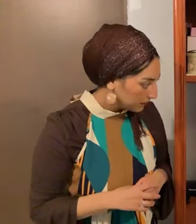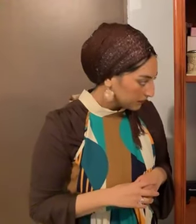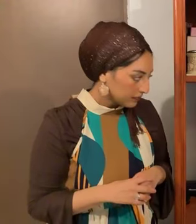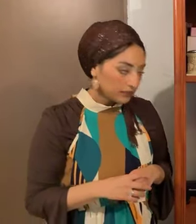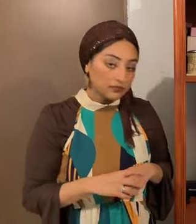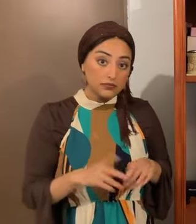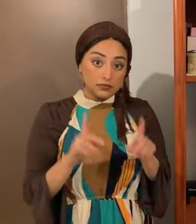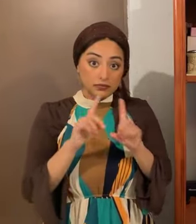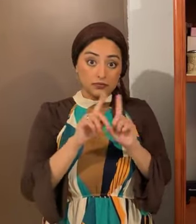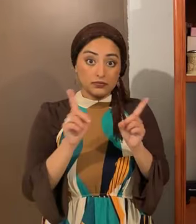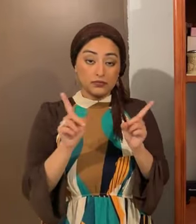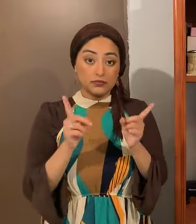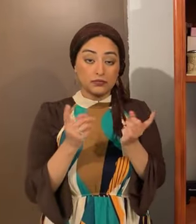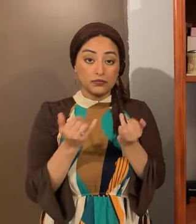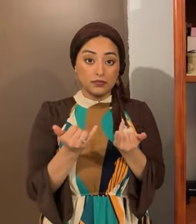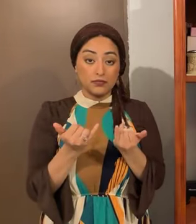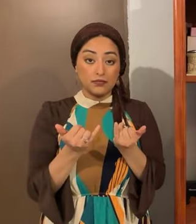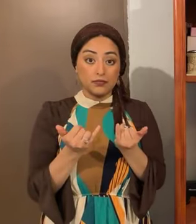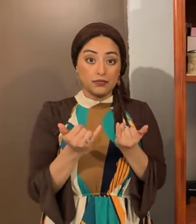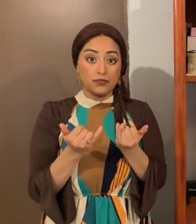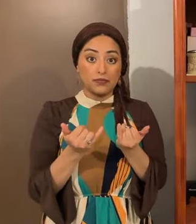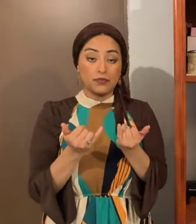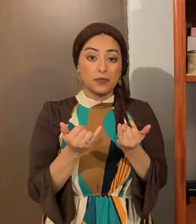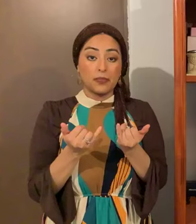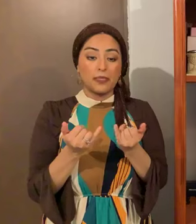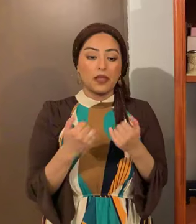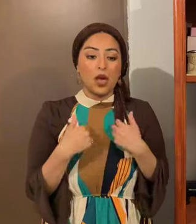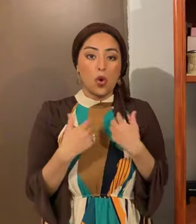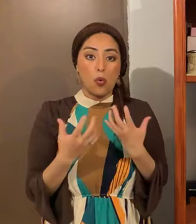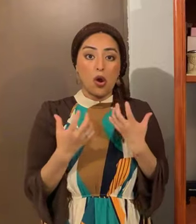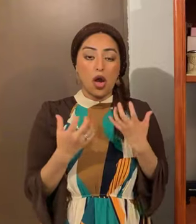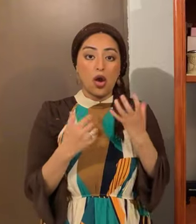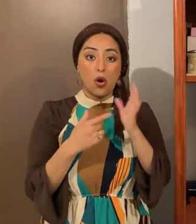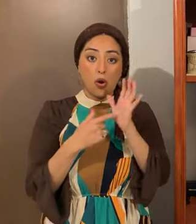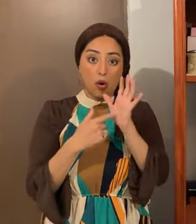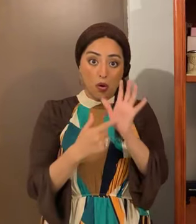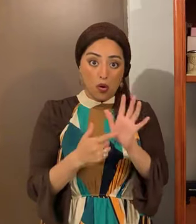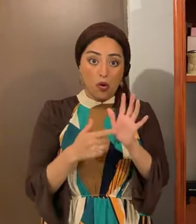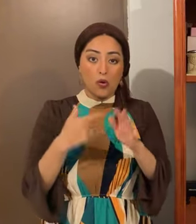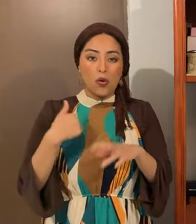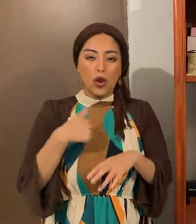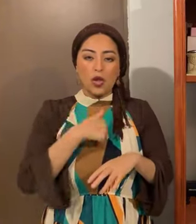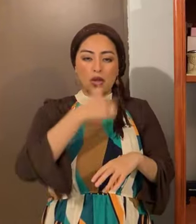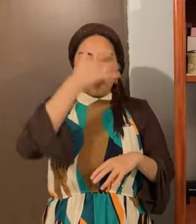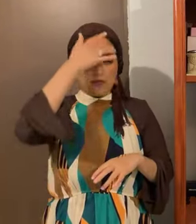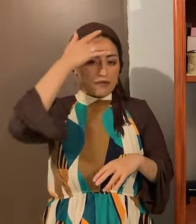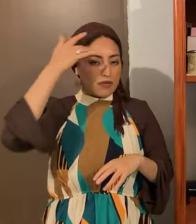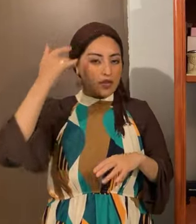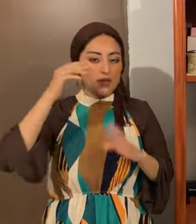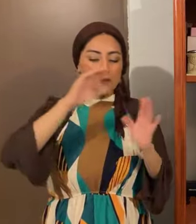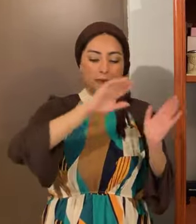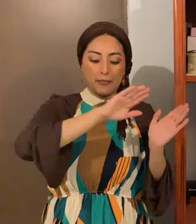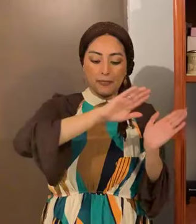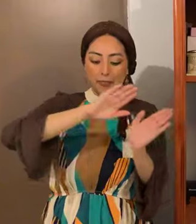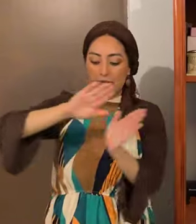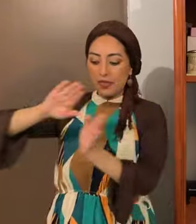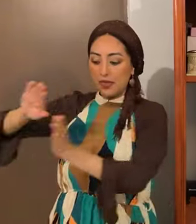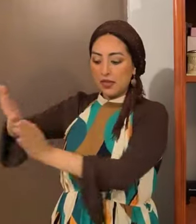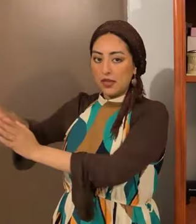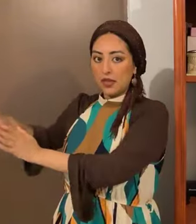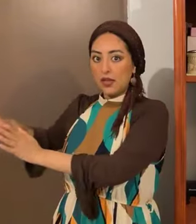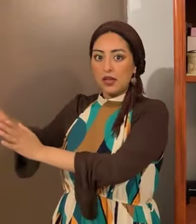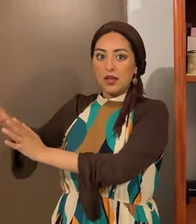Pero sin embargo, ahorita lo que queremos hacer, amados Ajin, es que nos olvidemos un poquito de